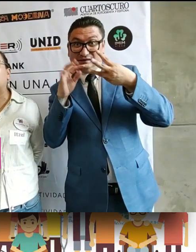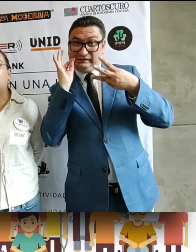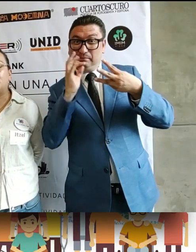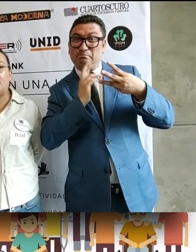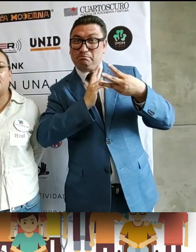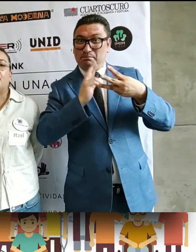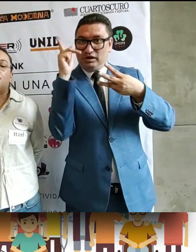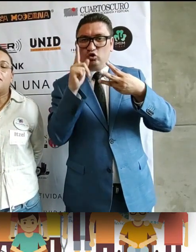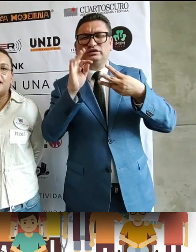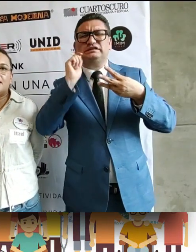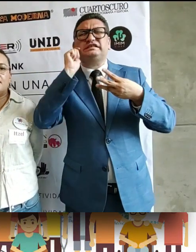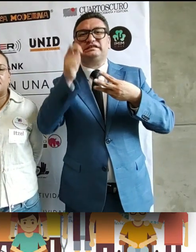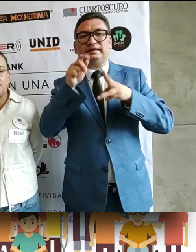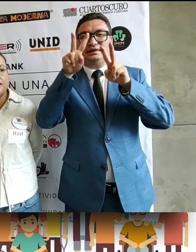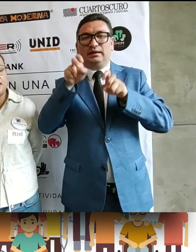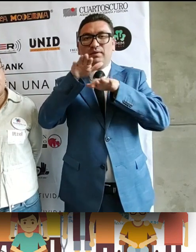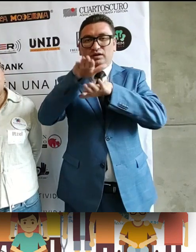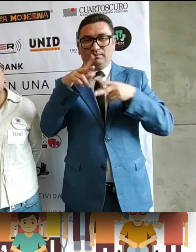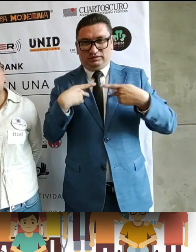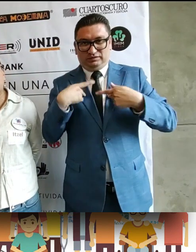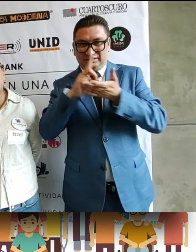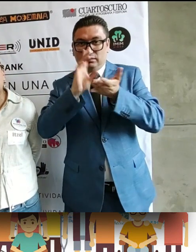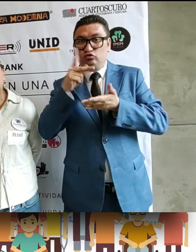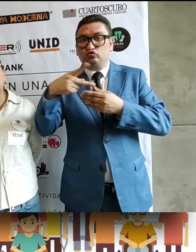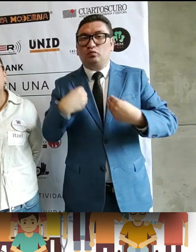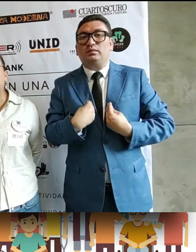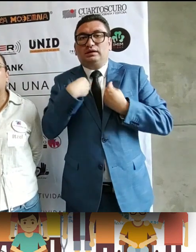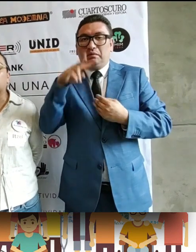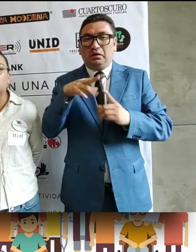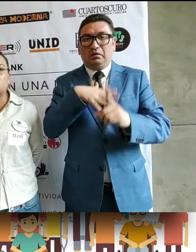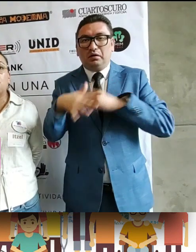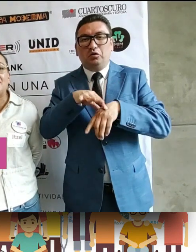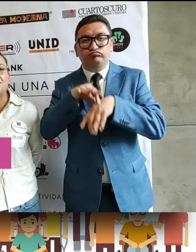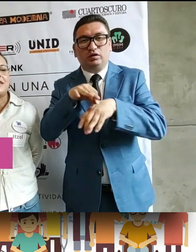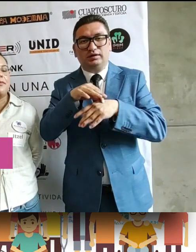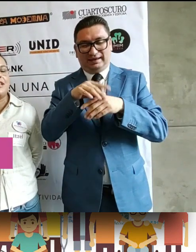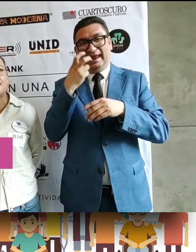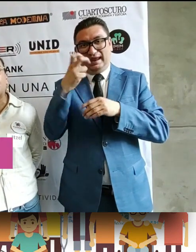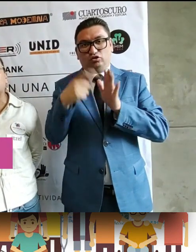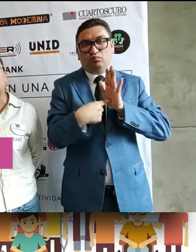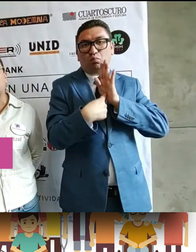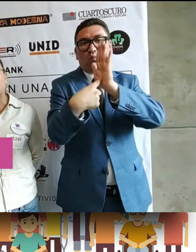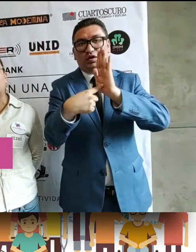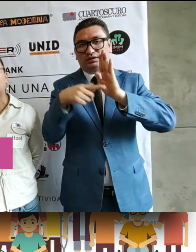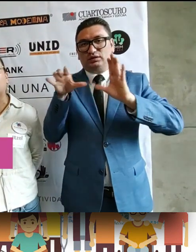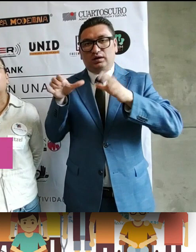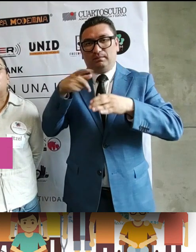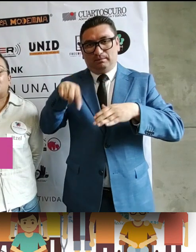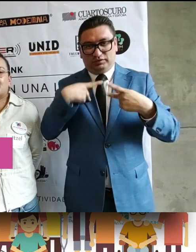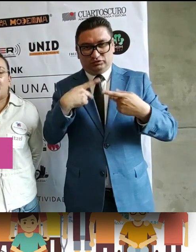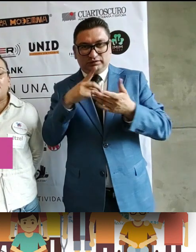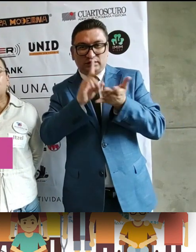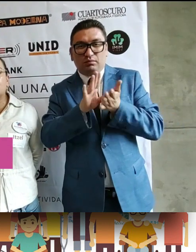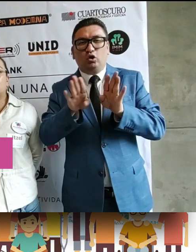reflejen la realidad vivencias y experiencias de las personas con discapacidad y por supuesto, sensibilizar a nuestro colectivo